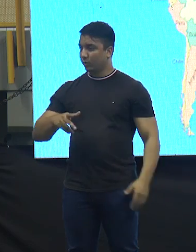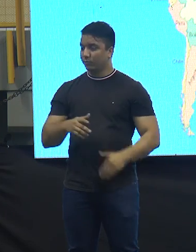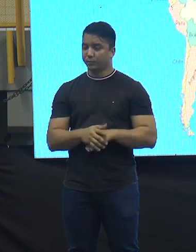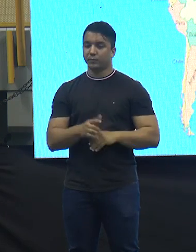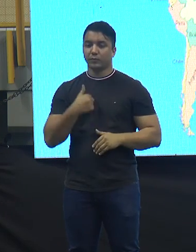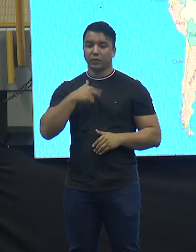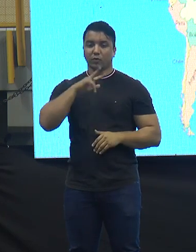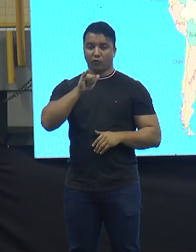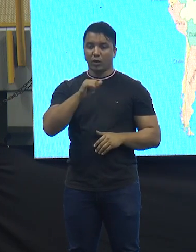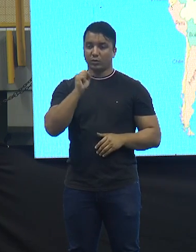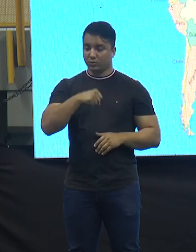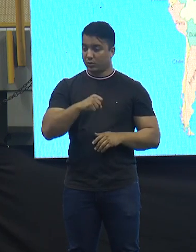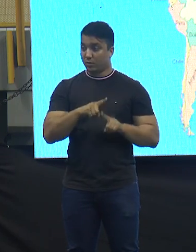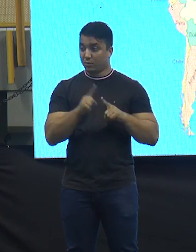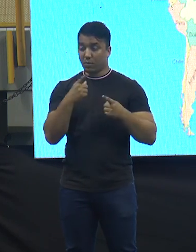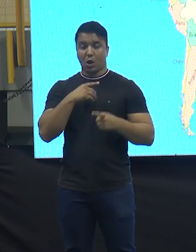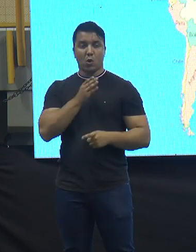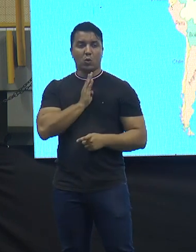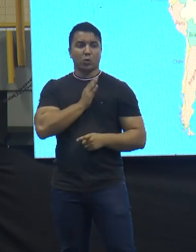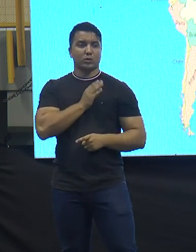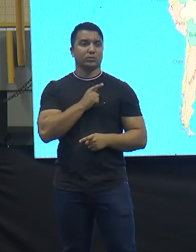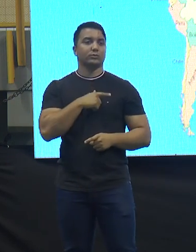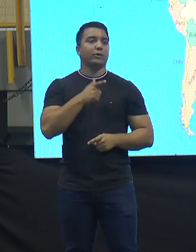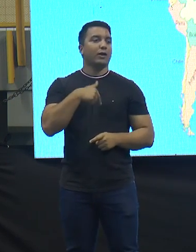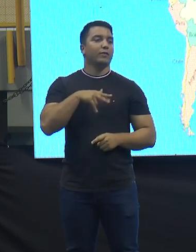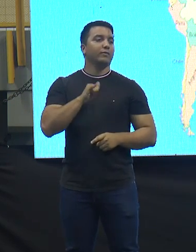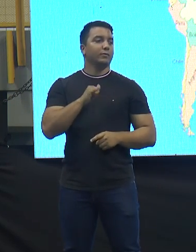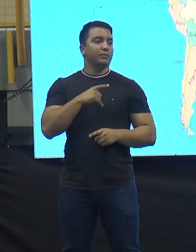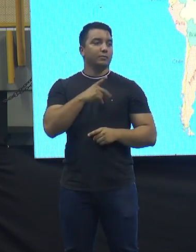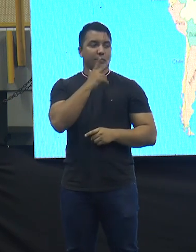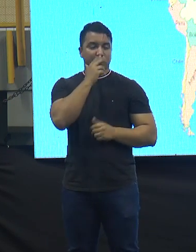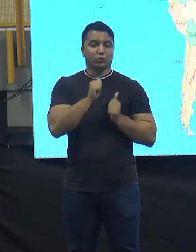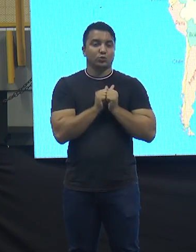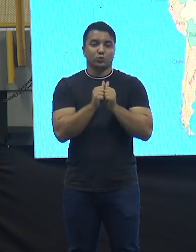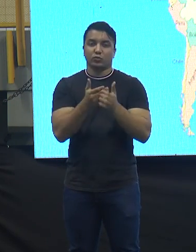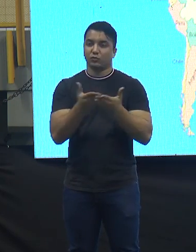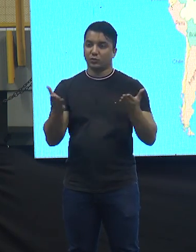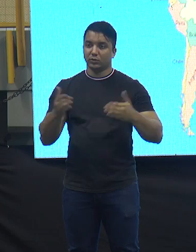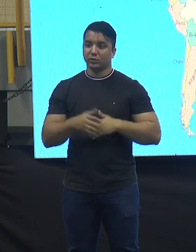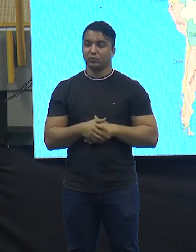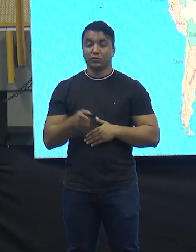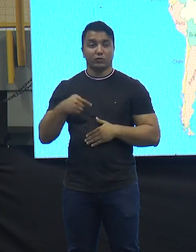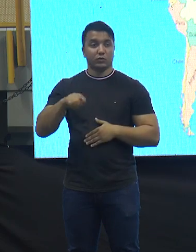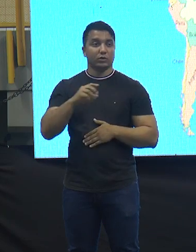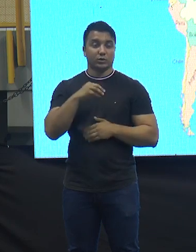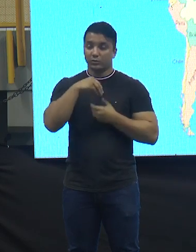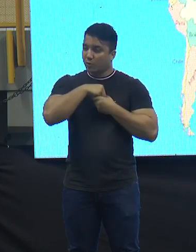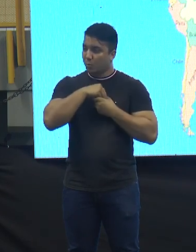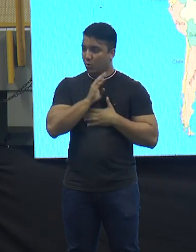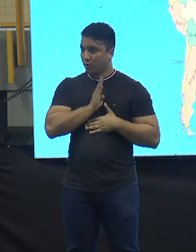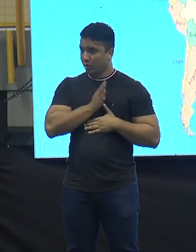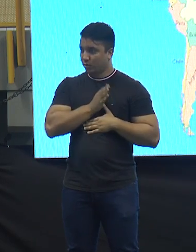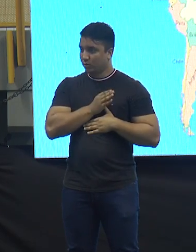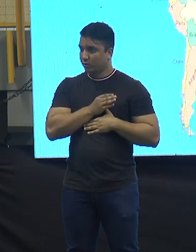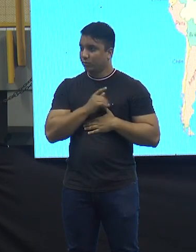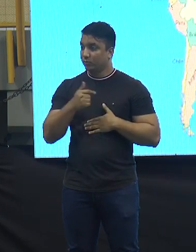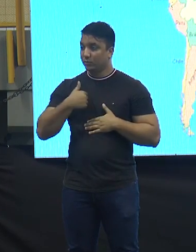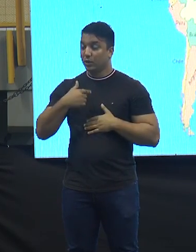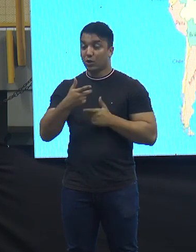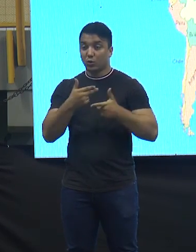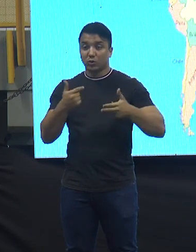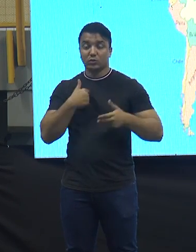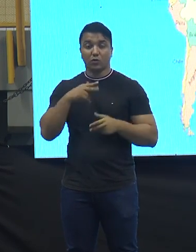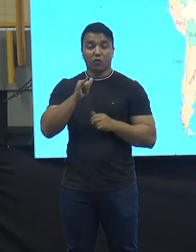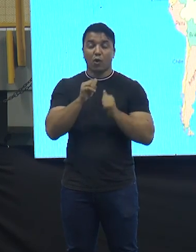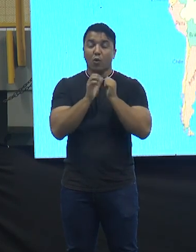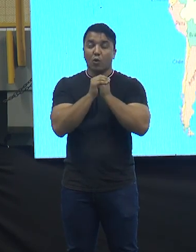Eu vou, mas o meu coração definitivamente está com vocês. Vocês estão aqui dentro do meu coração. E se tem uma coisa que eu